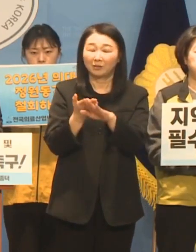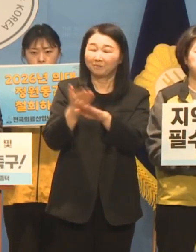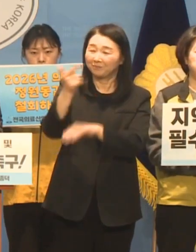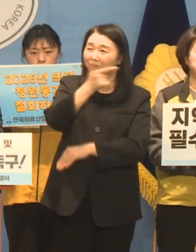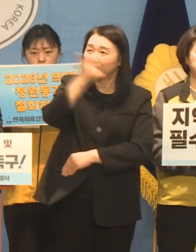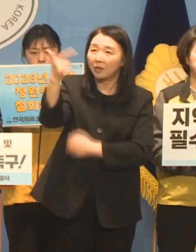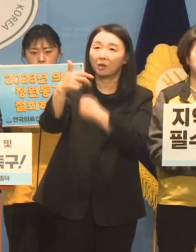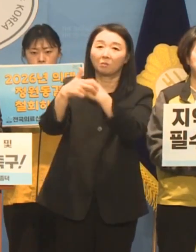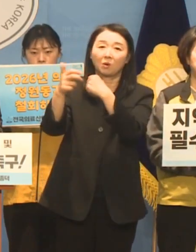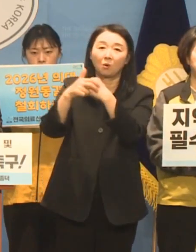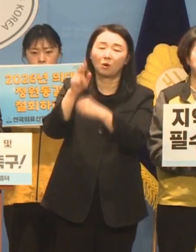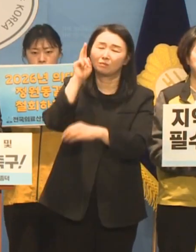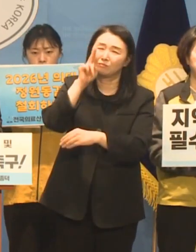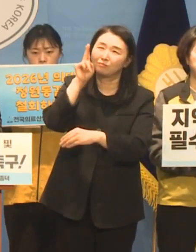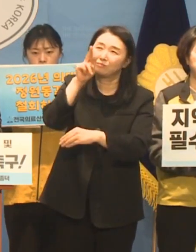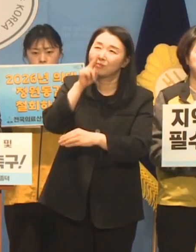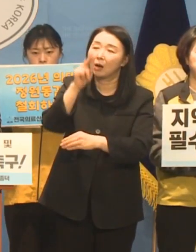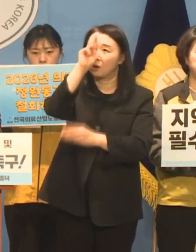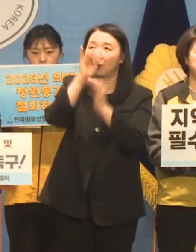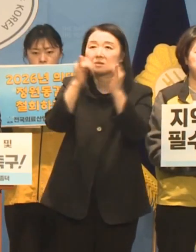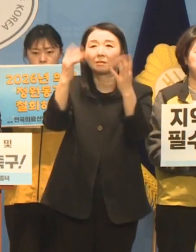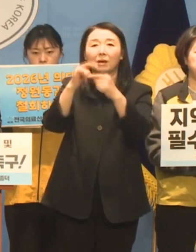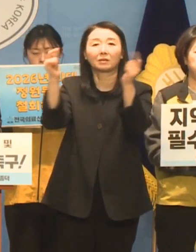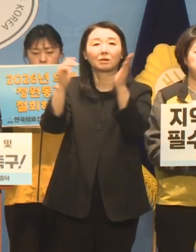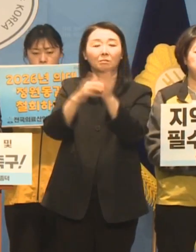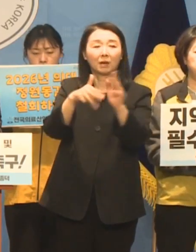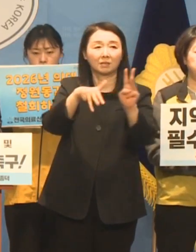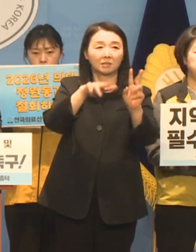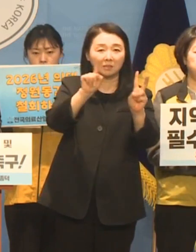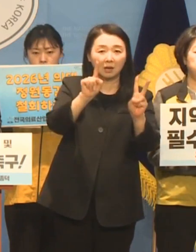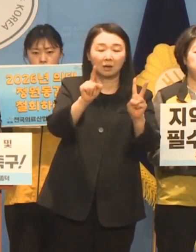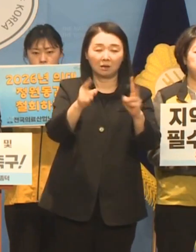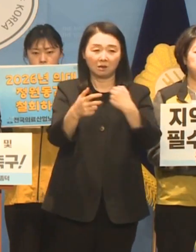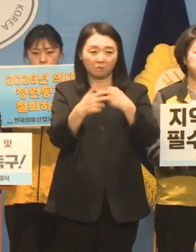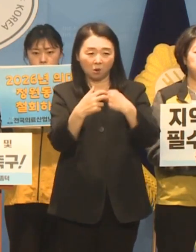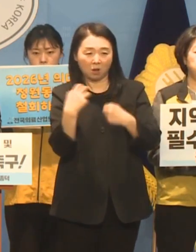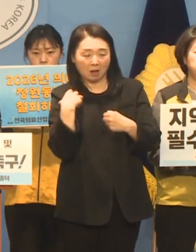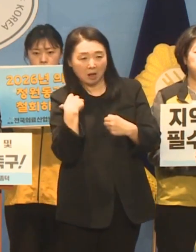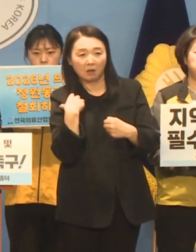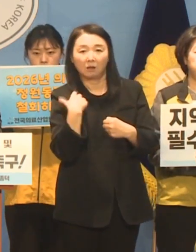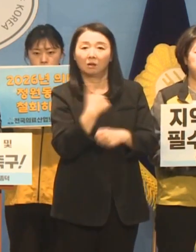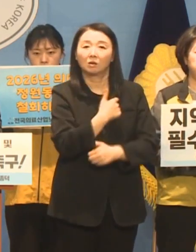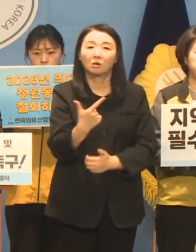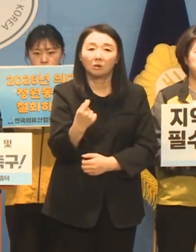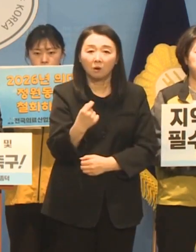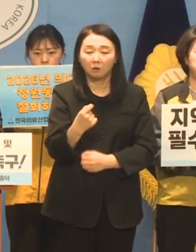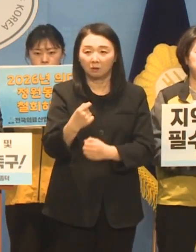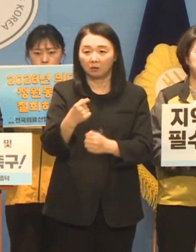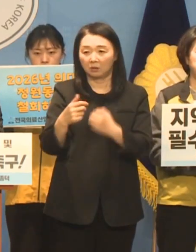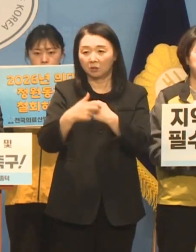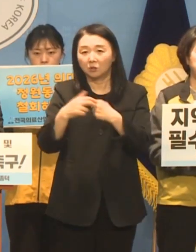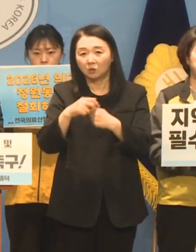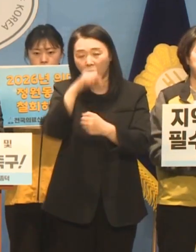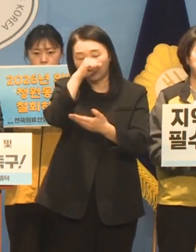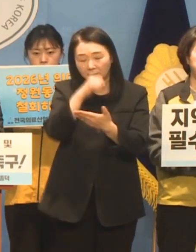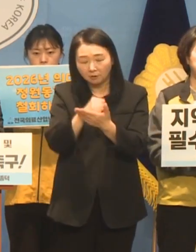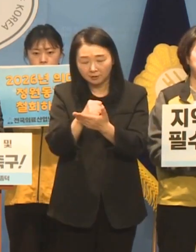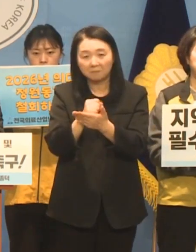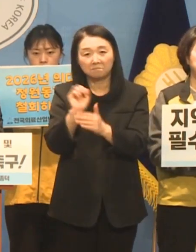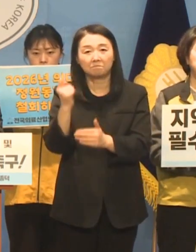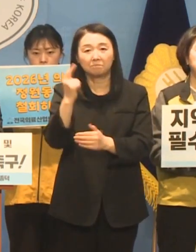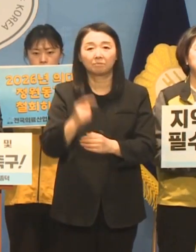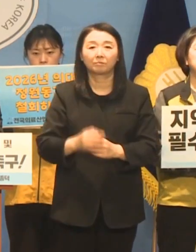상급종합병원의 중증도가 상승하고 2차 병원의 역할이 증대되며 의료 전달 체계가 정상화되는 계기가